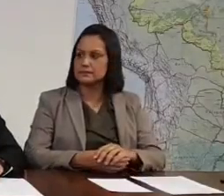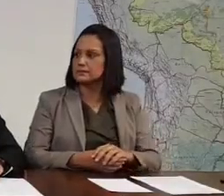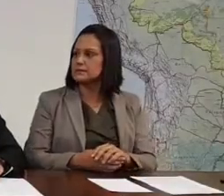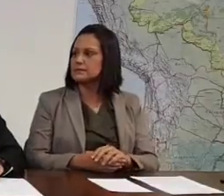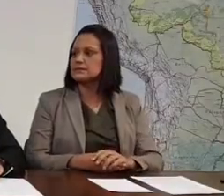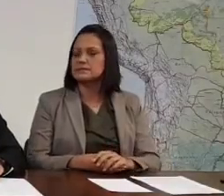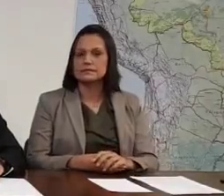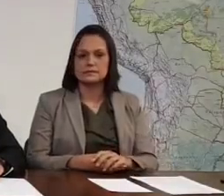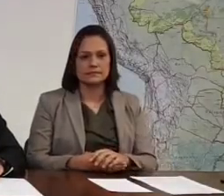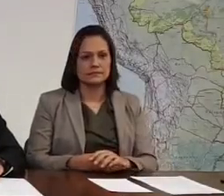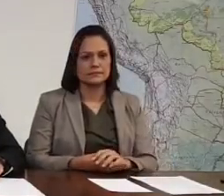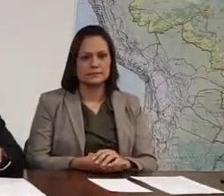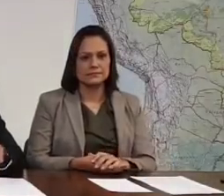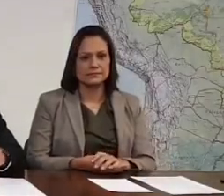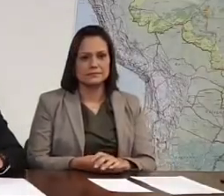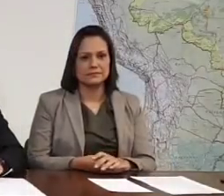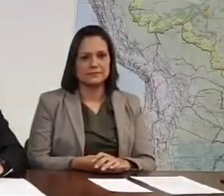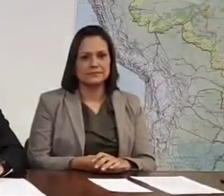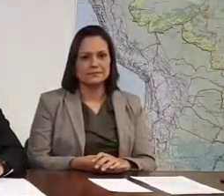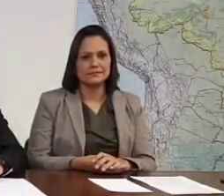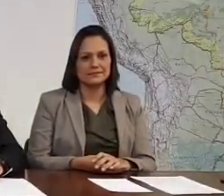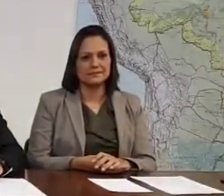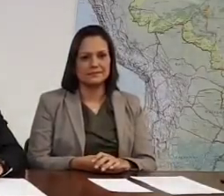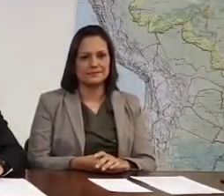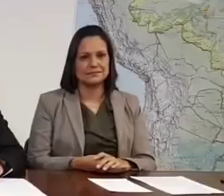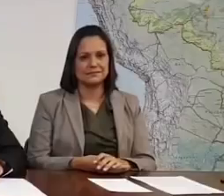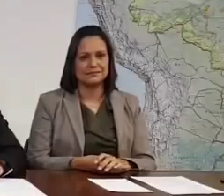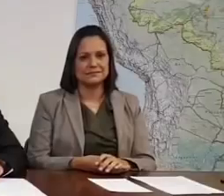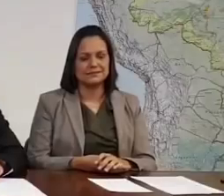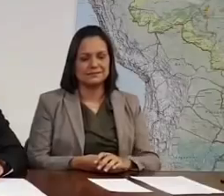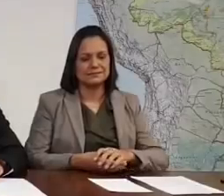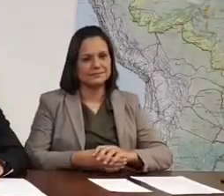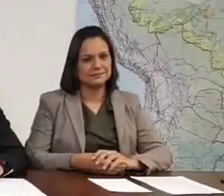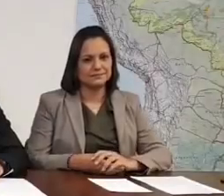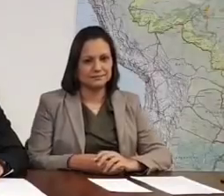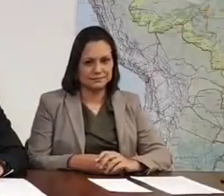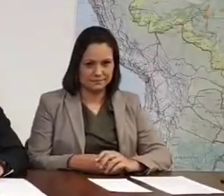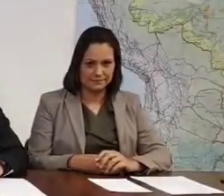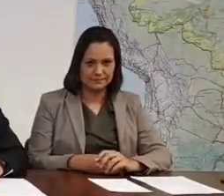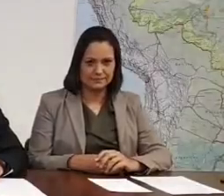Na próxima vez, vamos pegar que dia hoje, efemérides, coisa lá. Tá valendo? Tá.